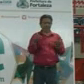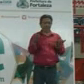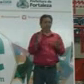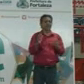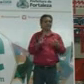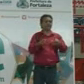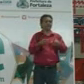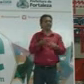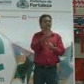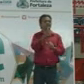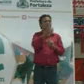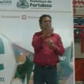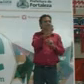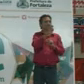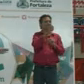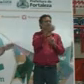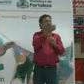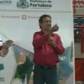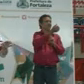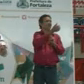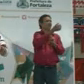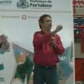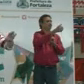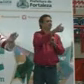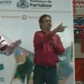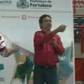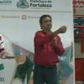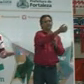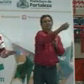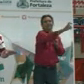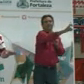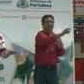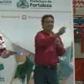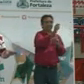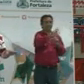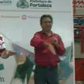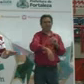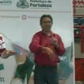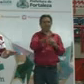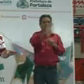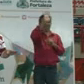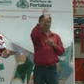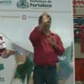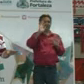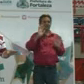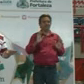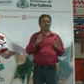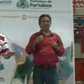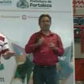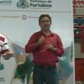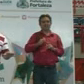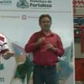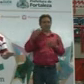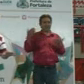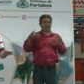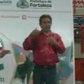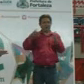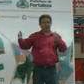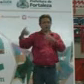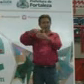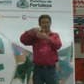18, 20, 55. Nós estamos, inclusive, estava discutindo ontem, nós estamos vivendo nessa eleição